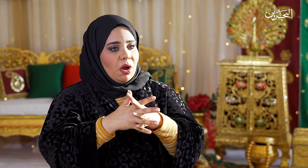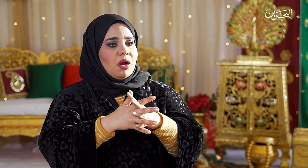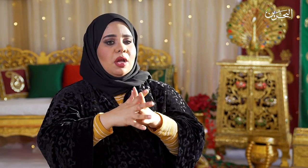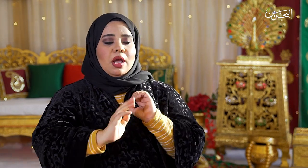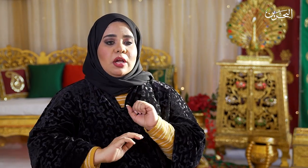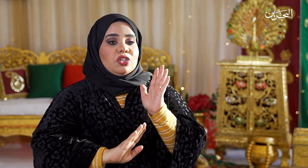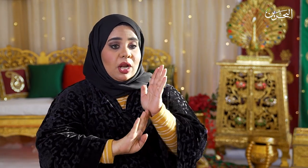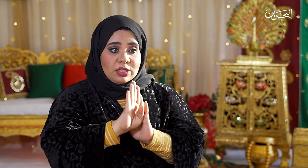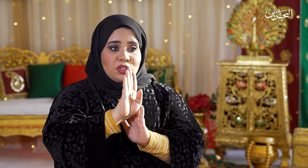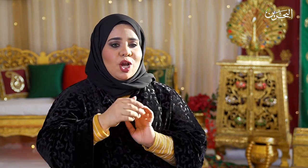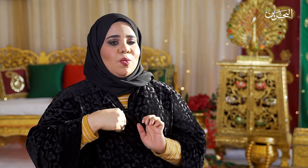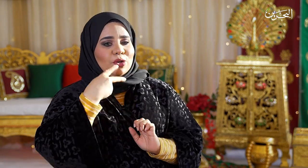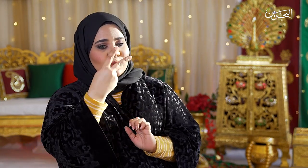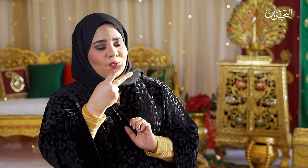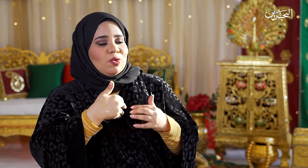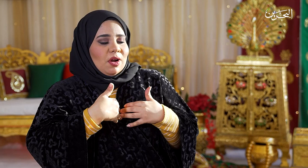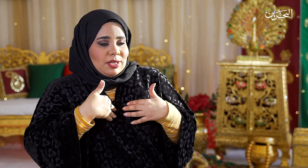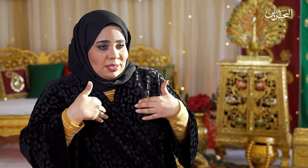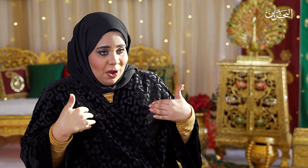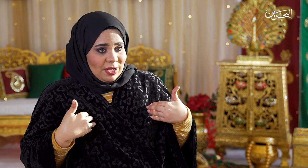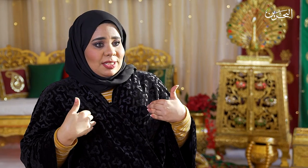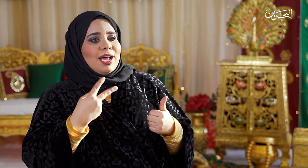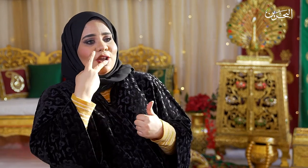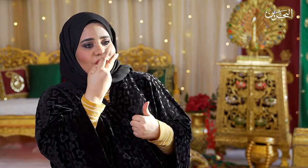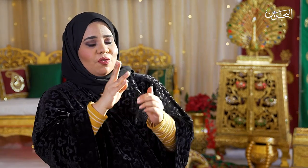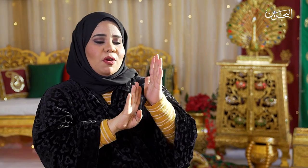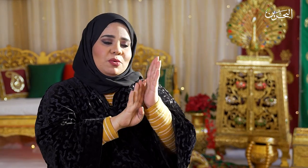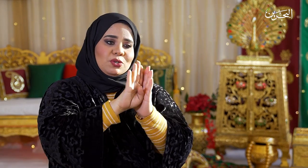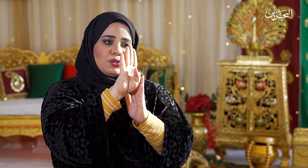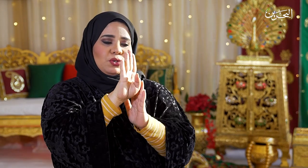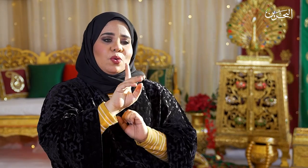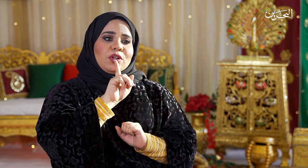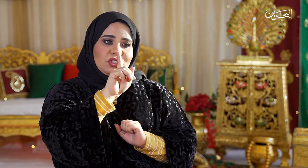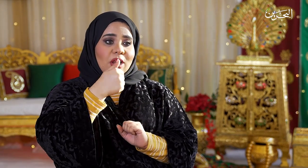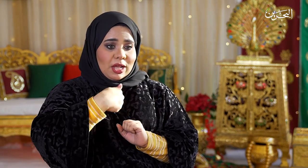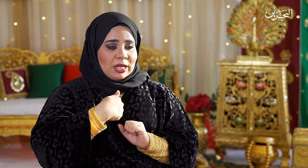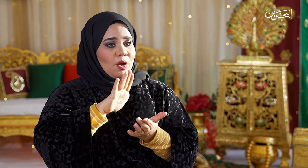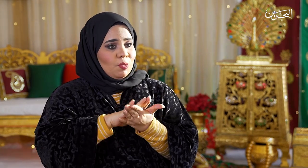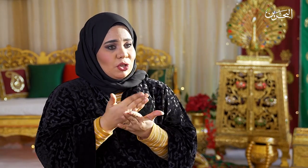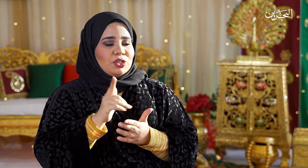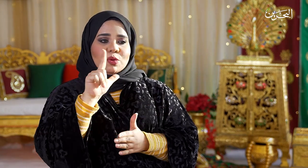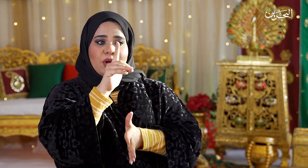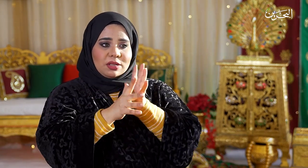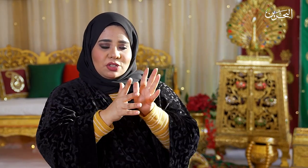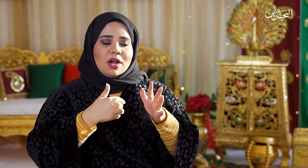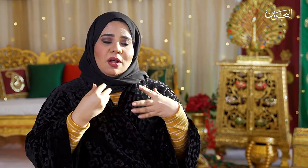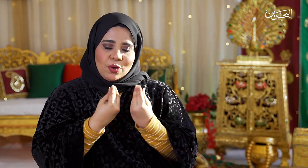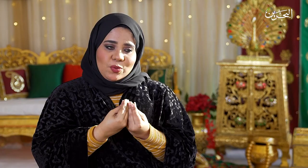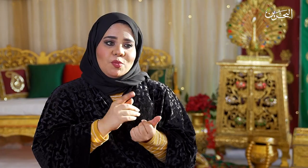معك ان شاء الله تنجح، واحنا نشوف راح نستانس ان شفناكم انتم تنجحون ان شاء الله. احنا مترجمين لغة الإشارة راح نكون